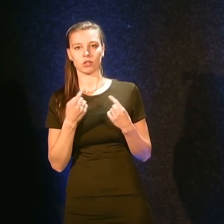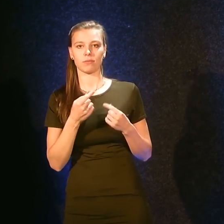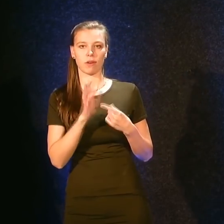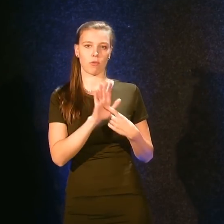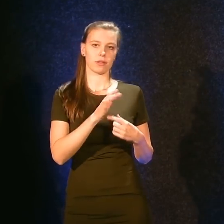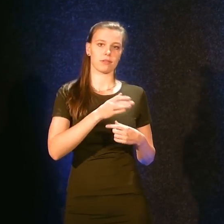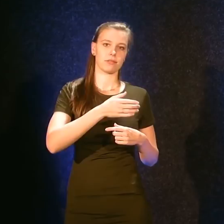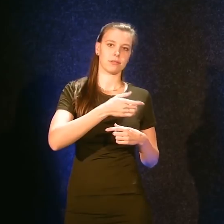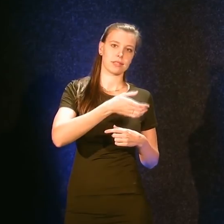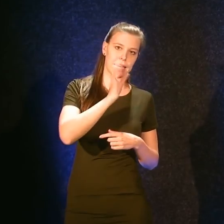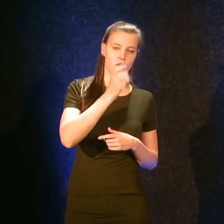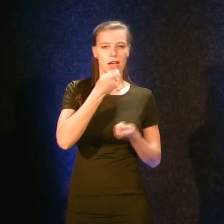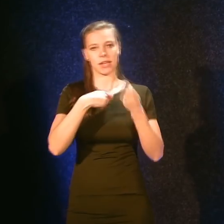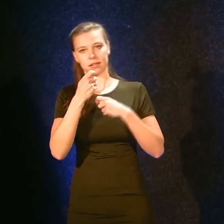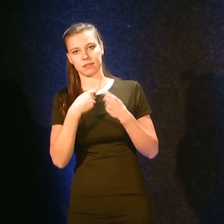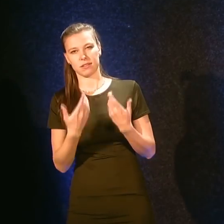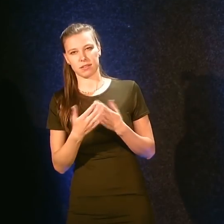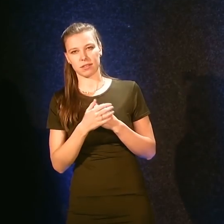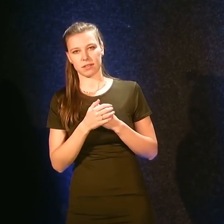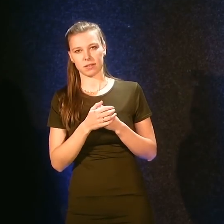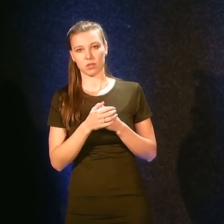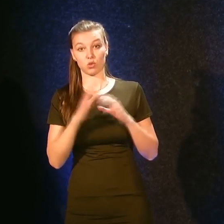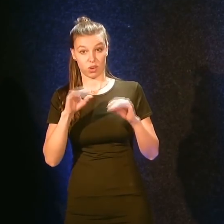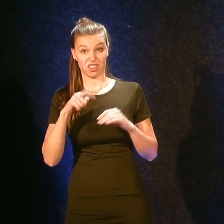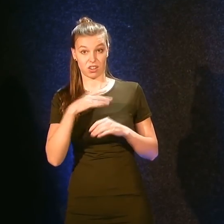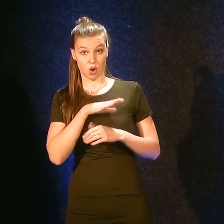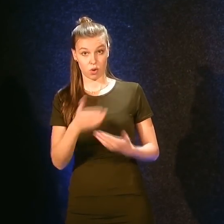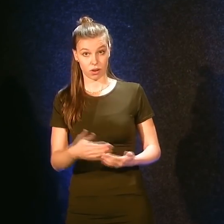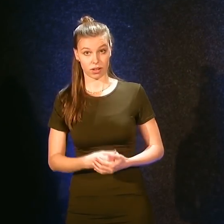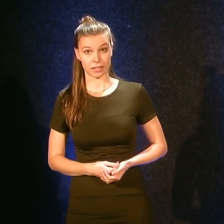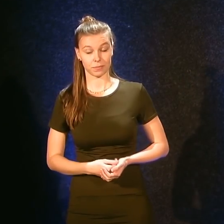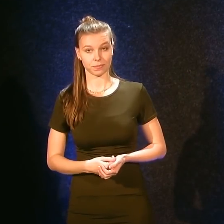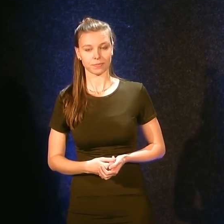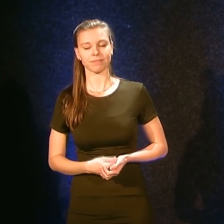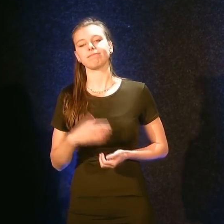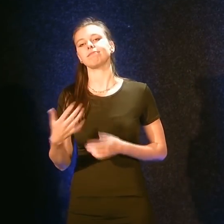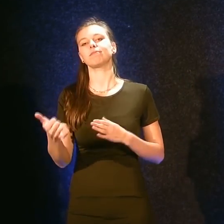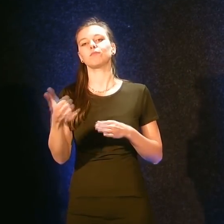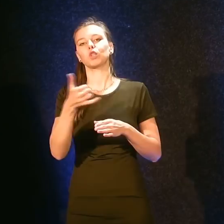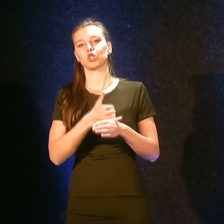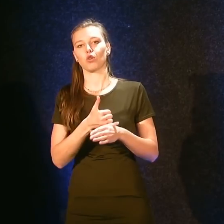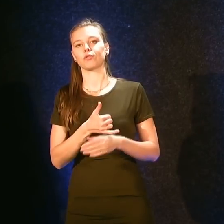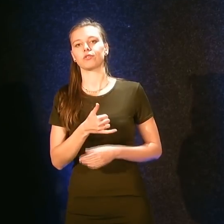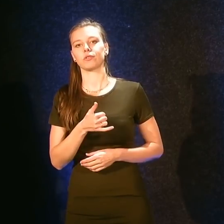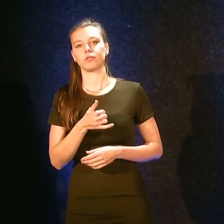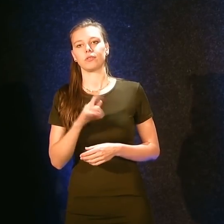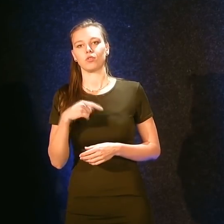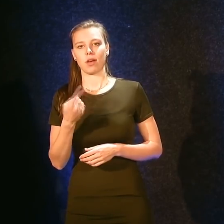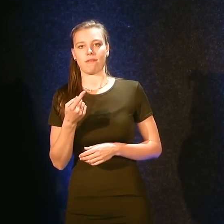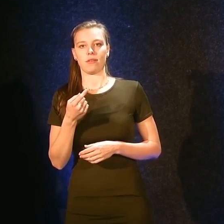en doe dat. Ik zou je tenslotte een soort van oproep willen